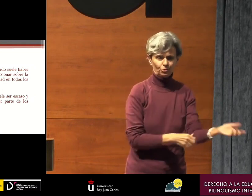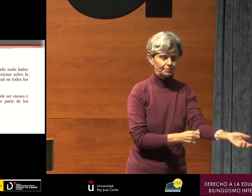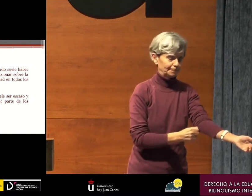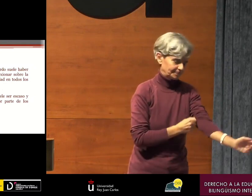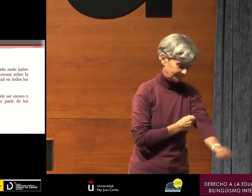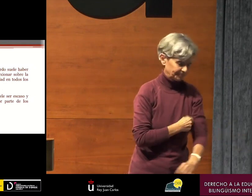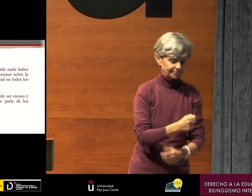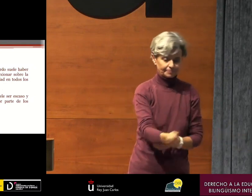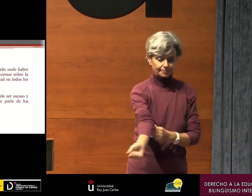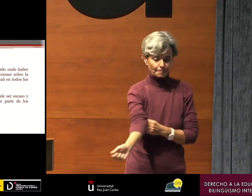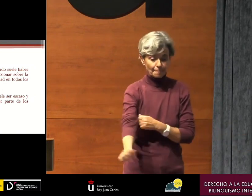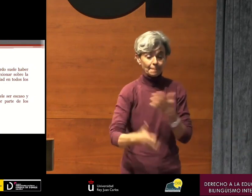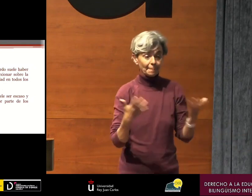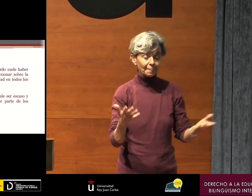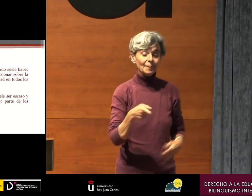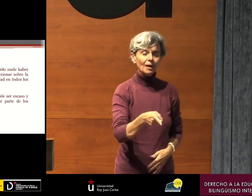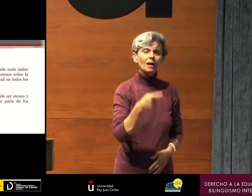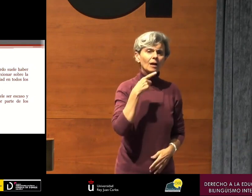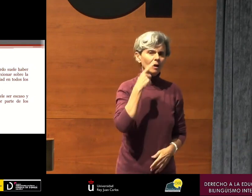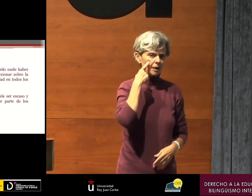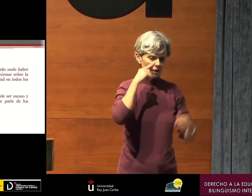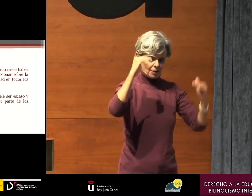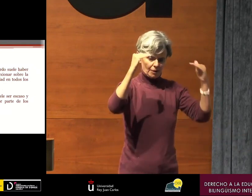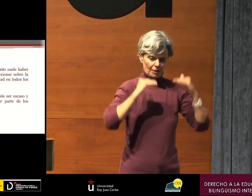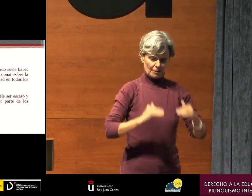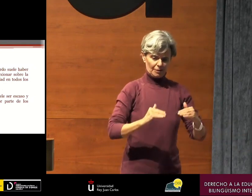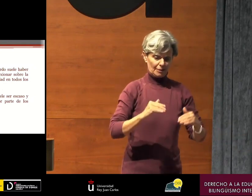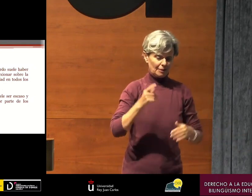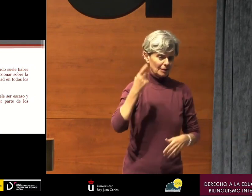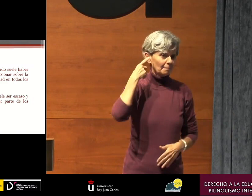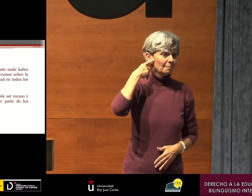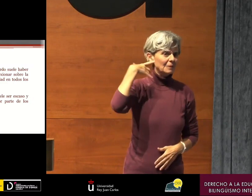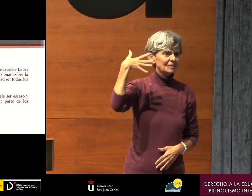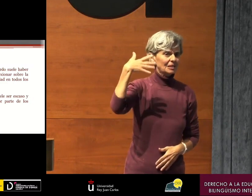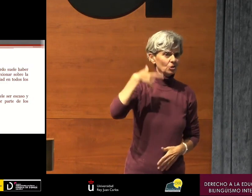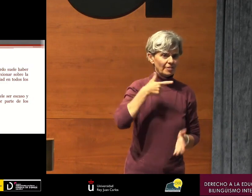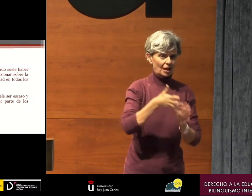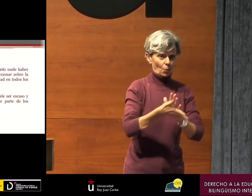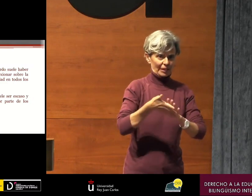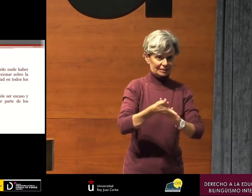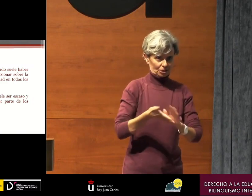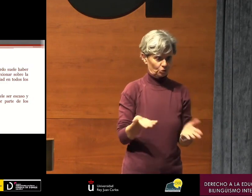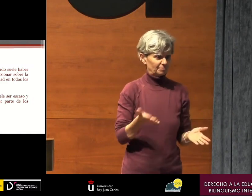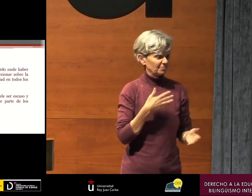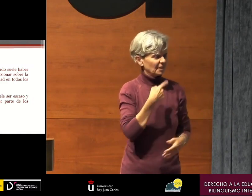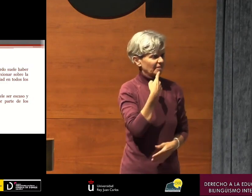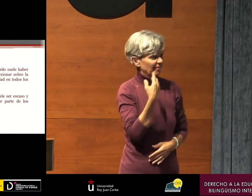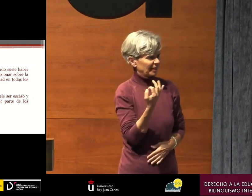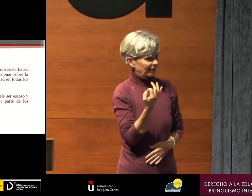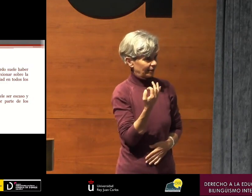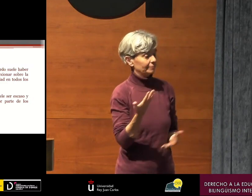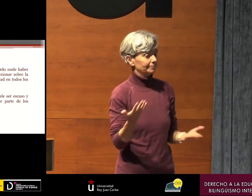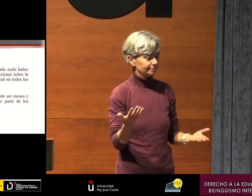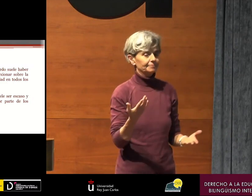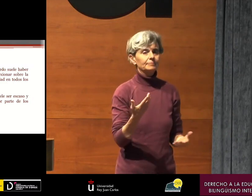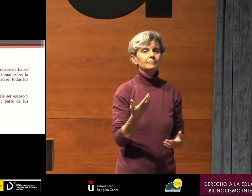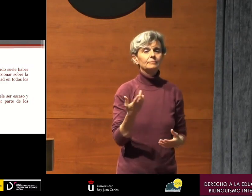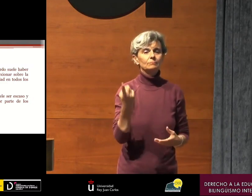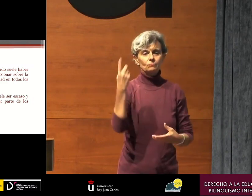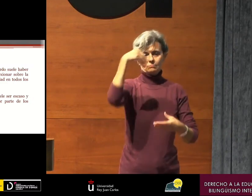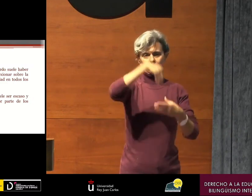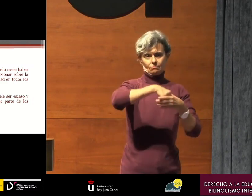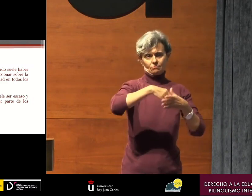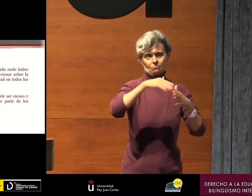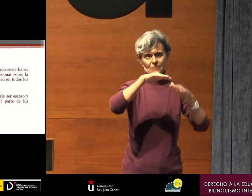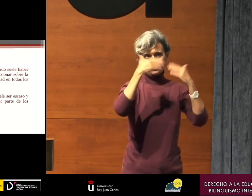más dirigida, más impostada, y eso es lo que tenemos que cuidar. Esto también favorecerá a un